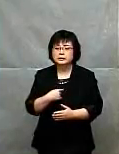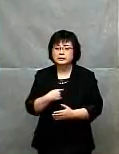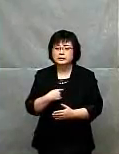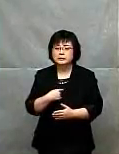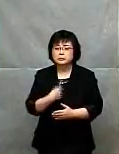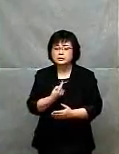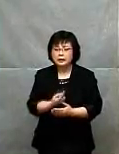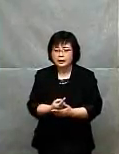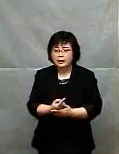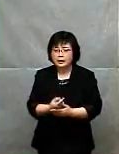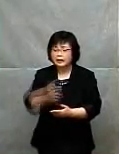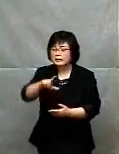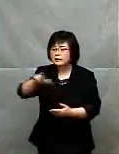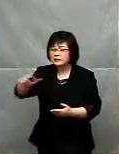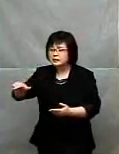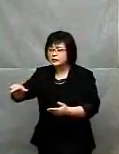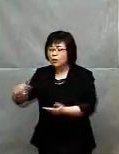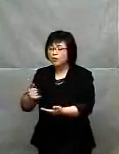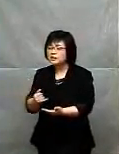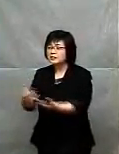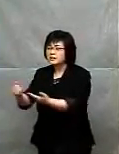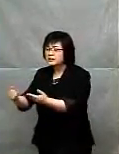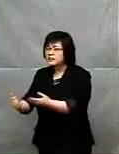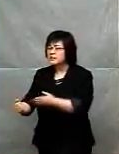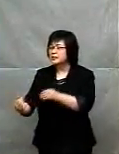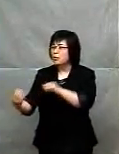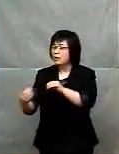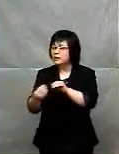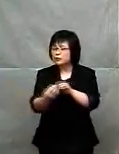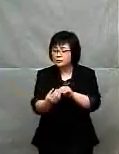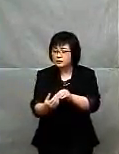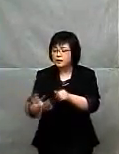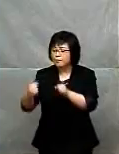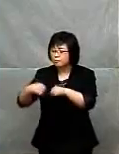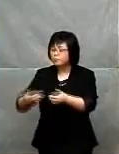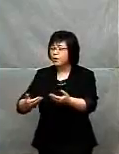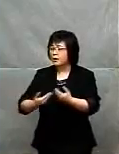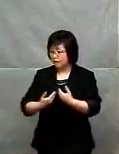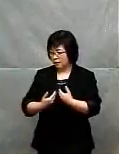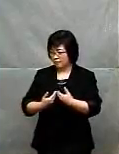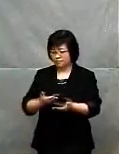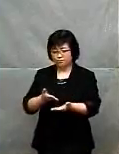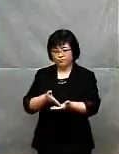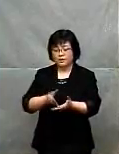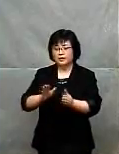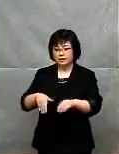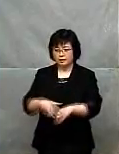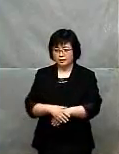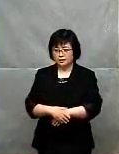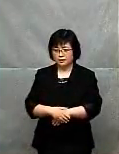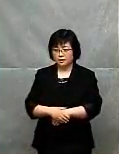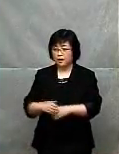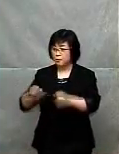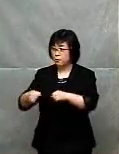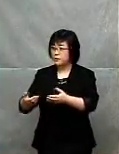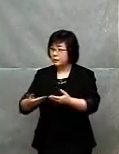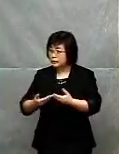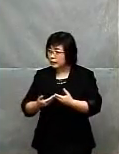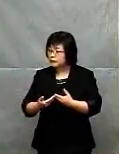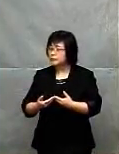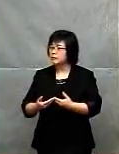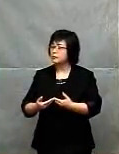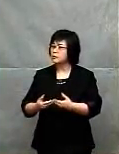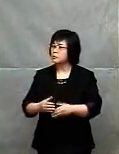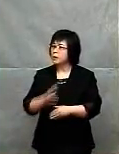県の知事に、うん、話をして同意を得たということでした。その同意を得たということは、おそらくこれ実現すれば